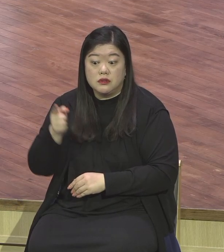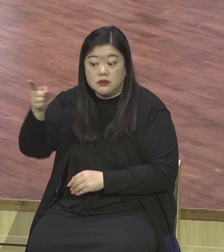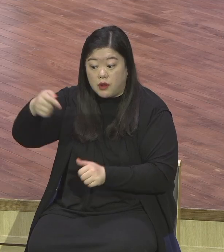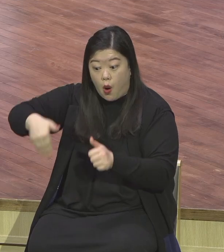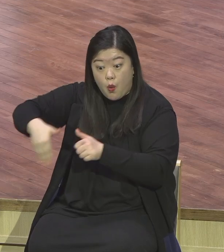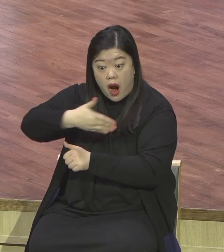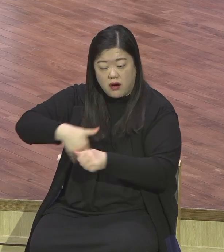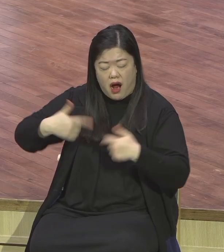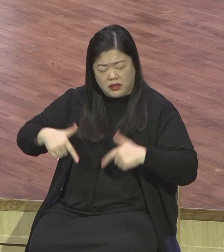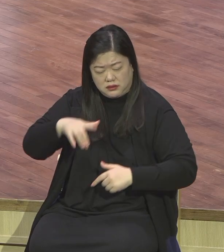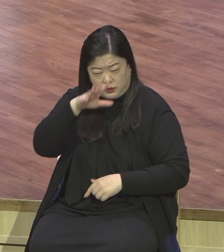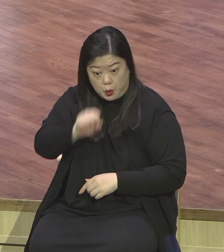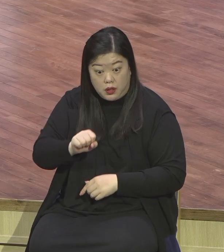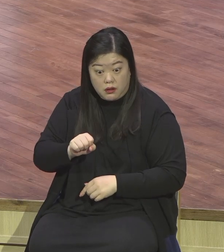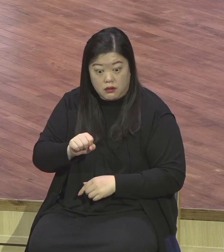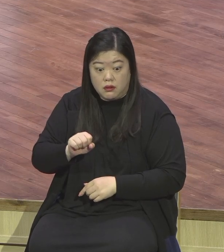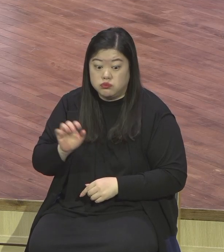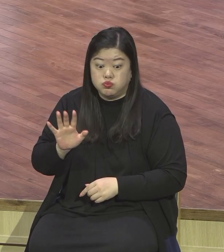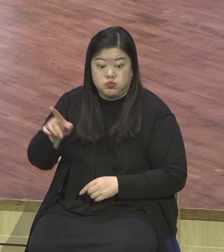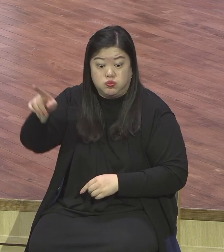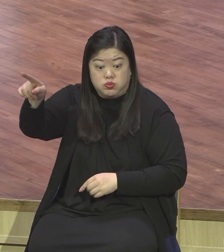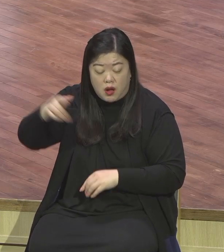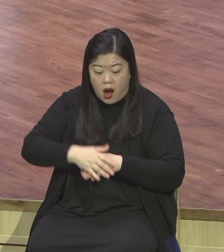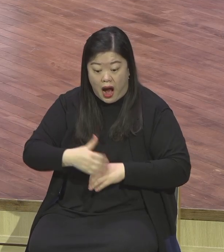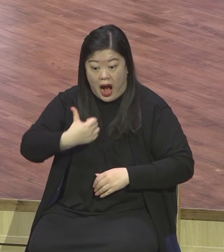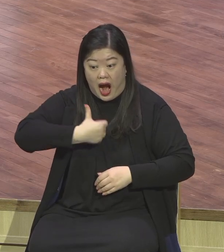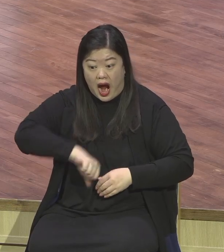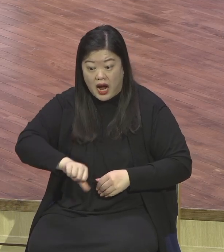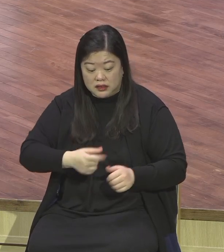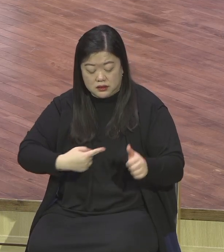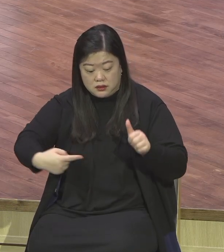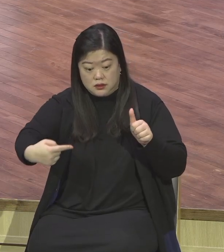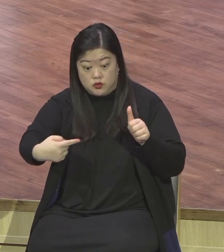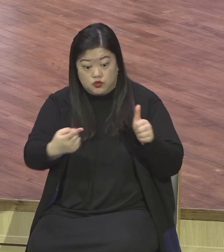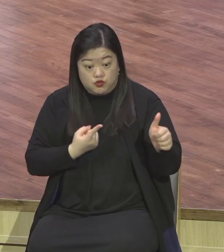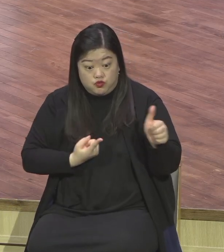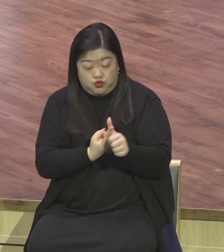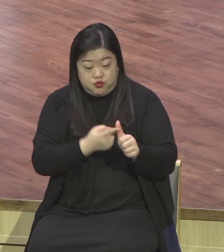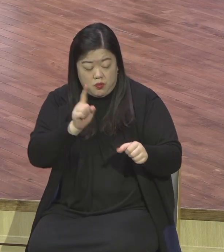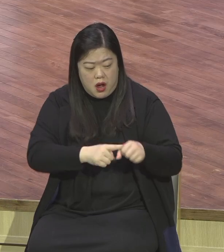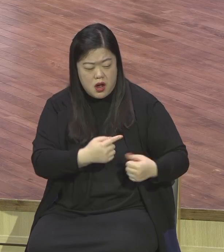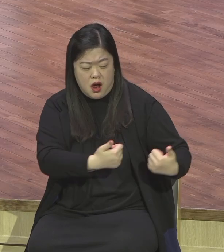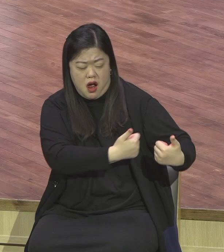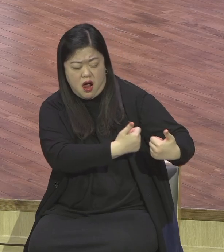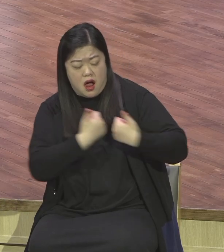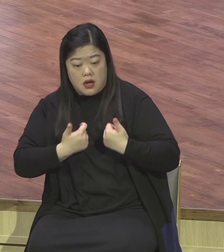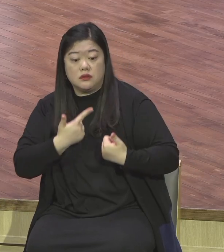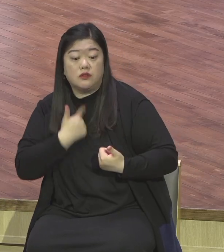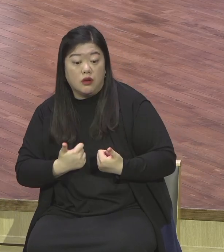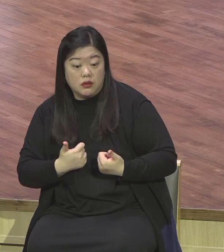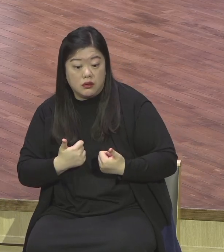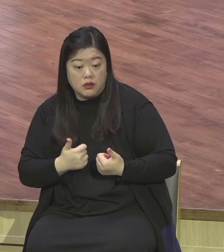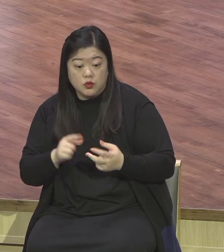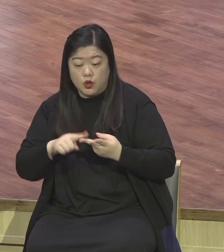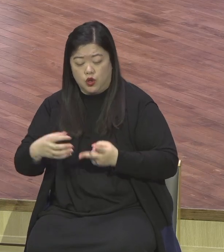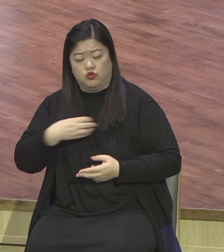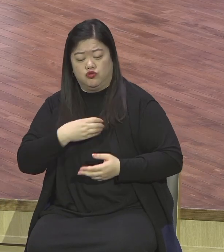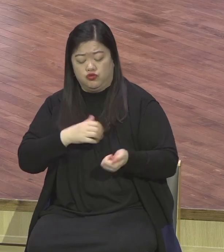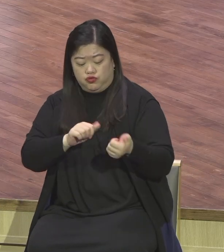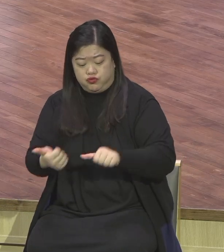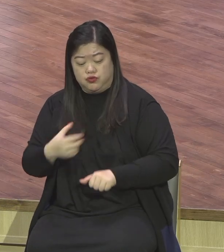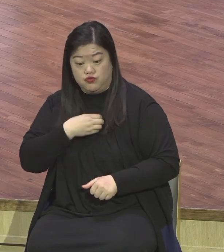환란에 있을 때나 상관없이 그는 감사로 인생에 초점을 맞춘 사람이에요